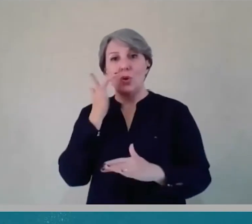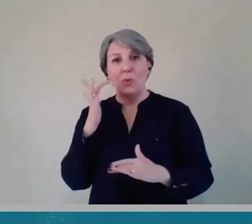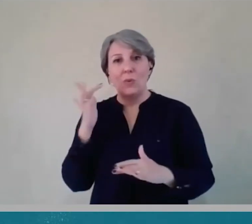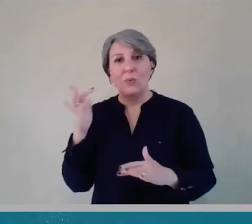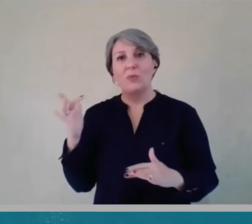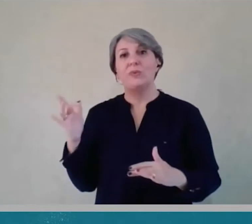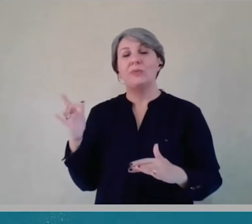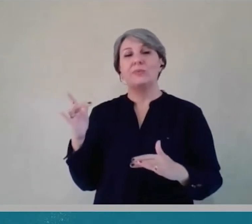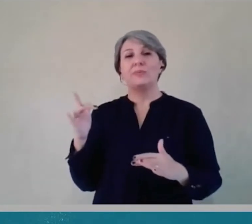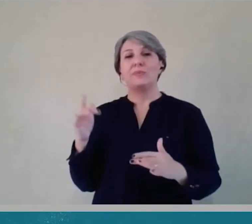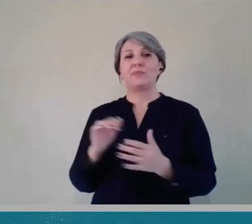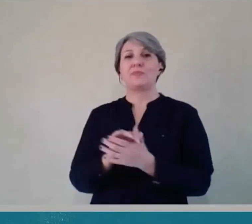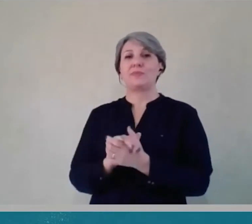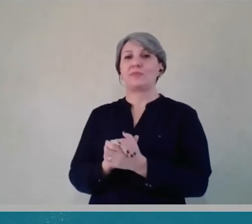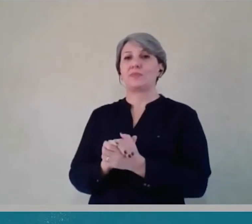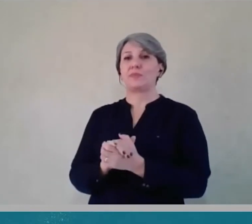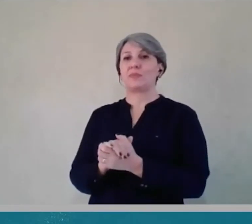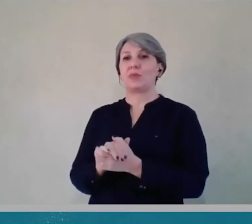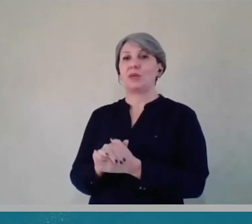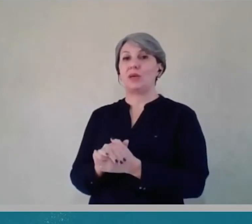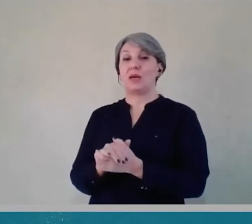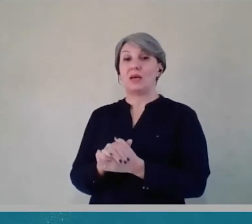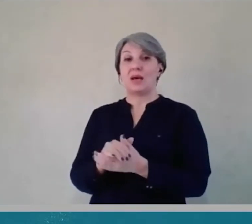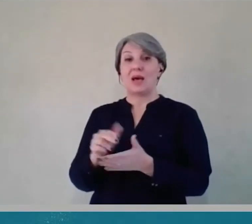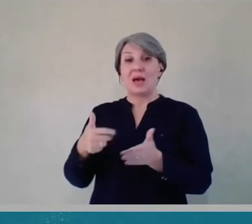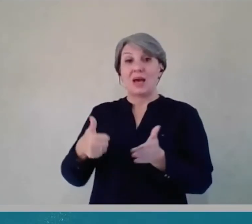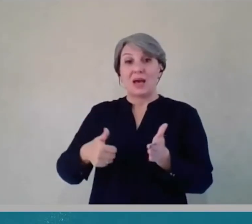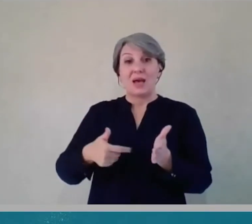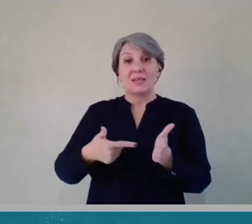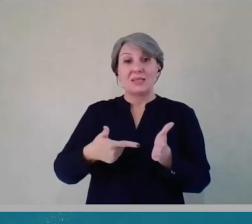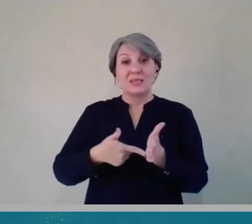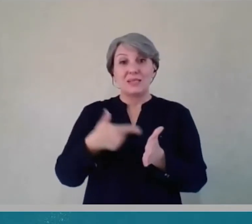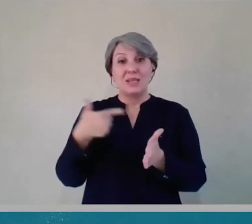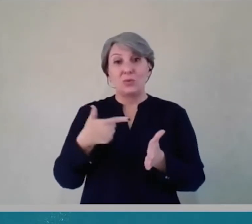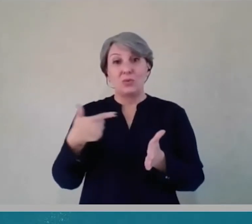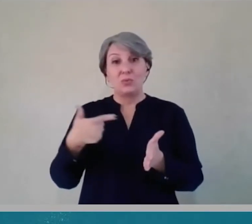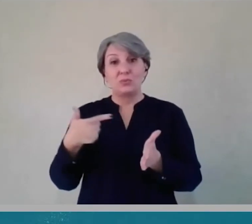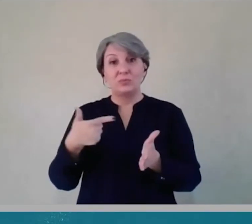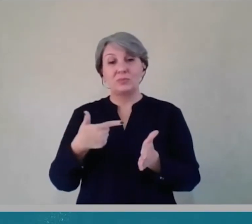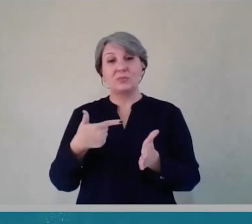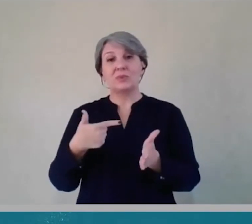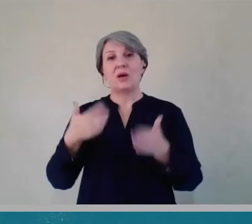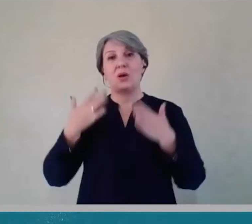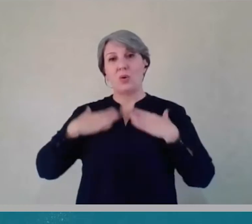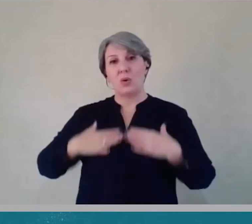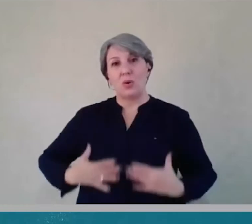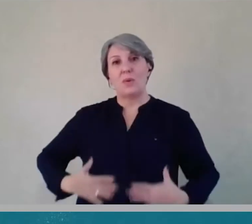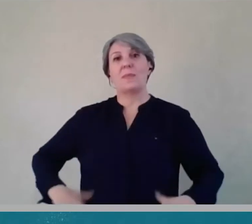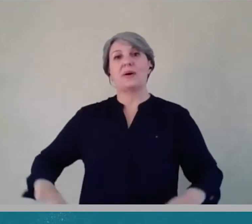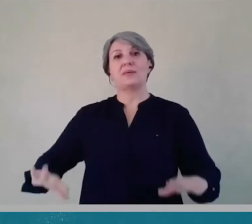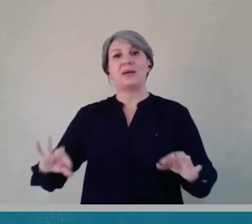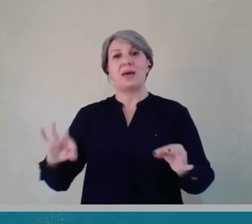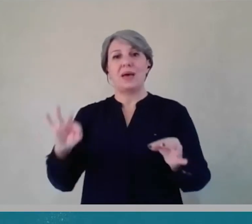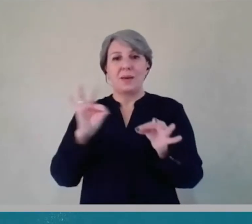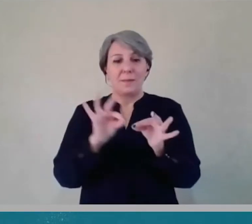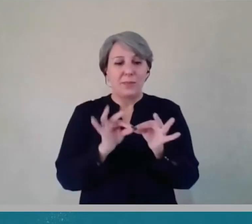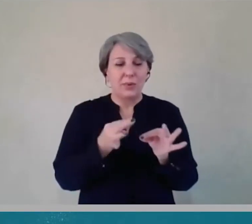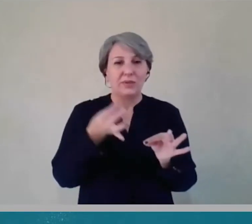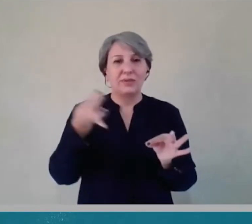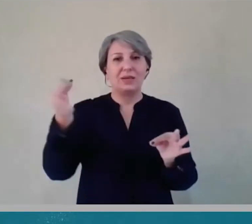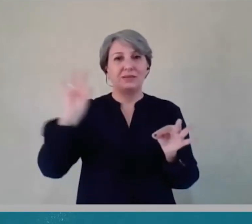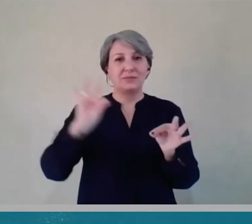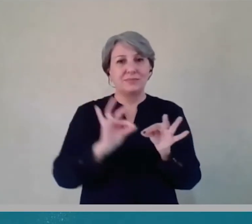rei. Portanto, irmãos, isso é participar das bodas do Cordeiro. Eu quero ter a segunda veste